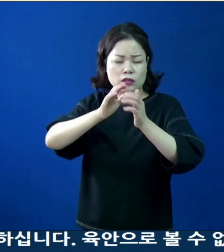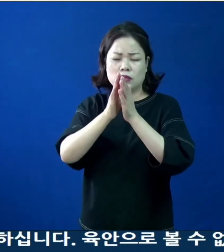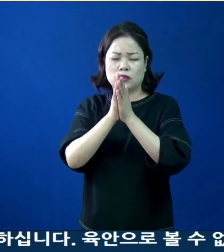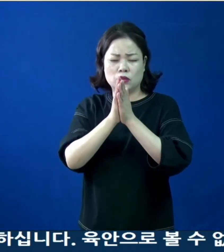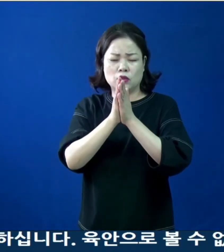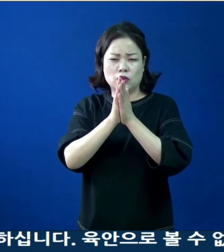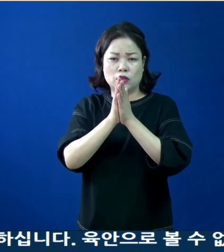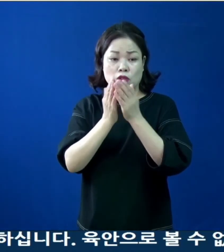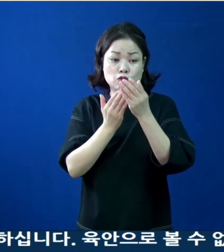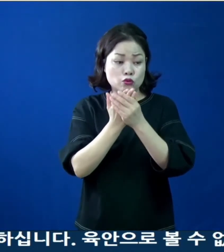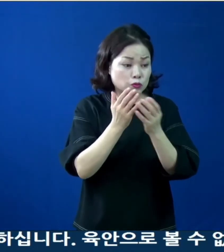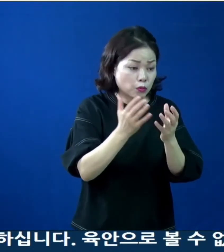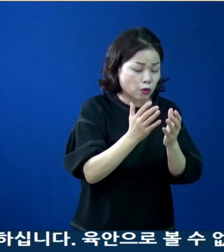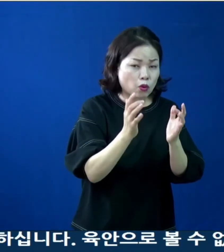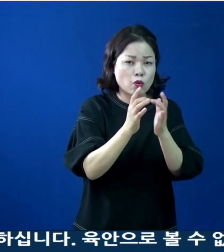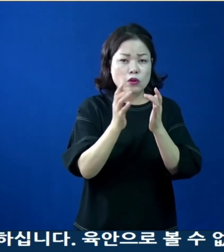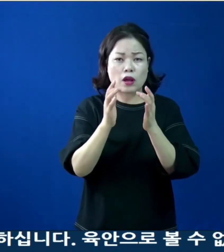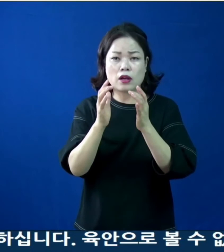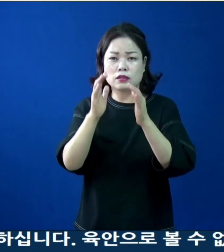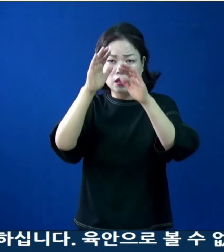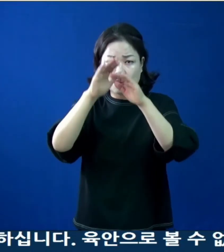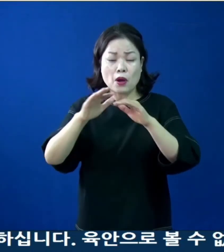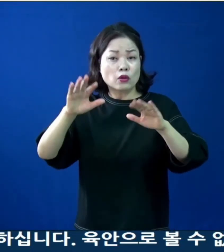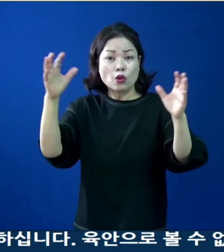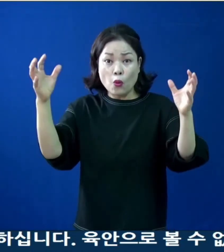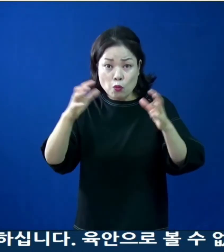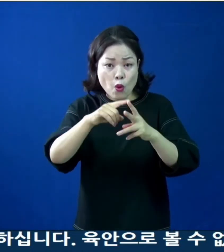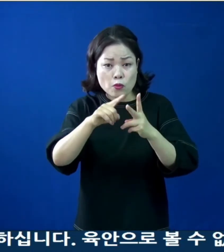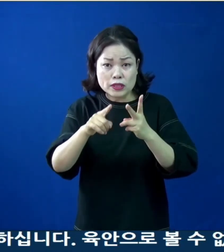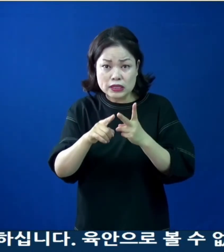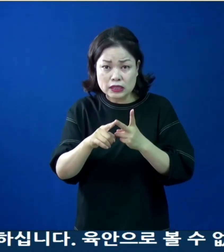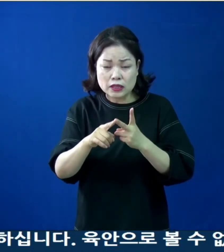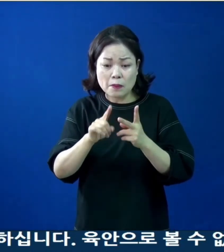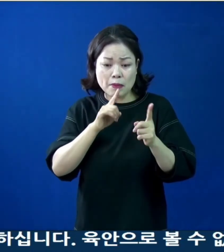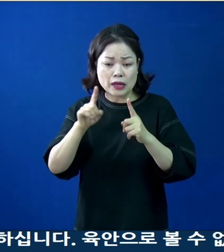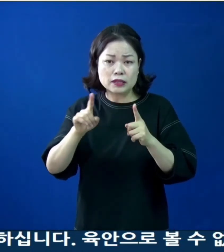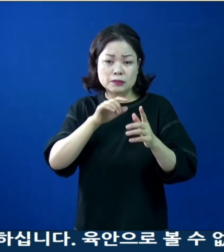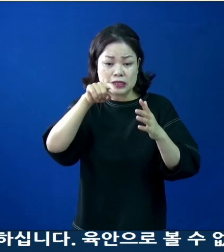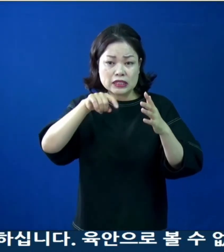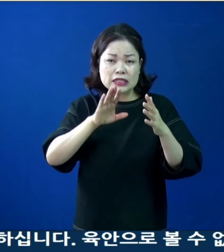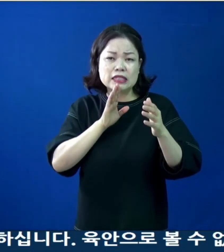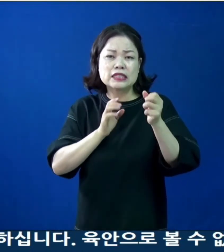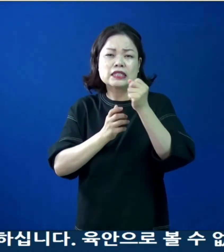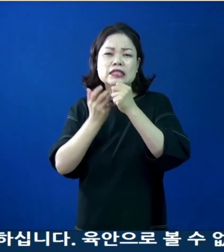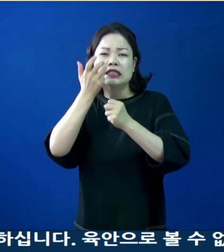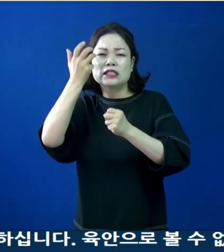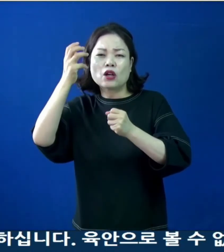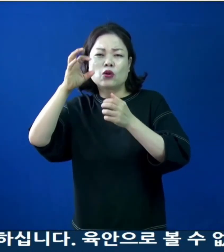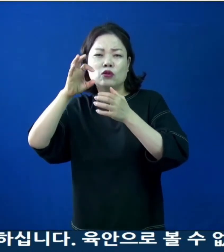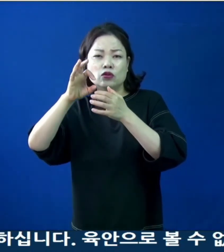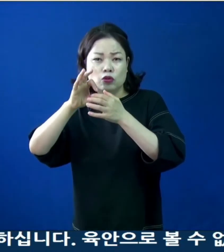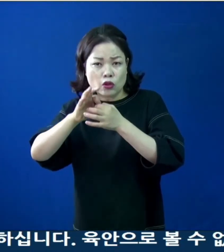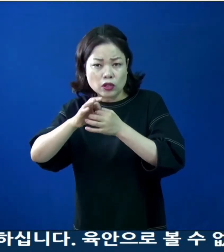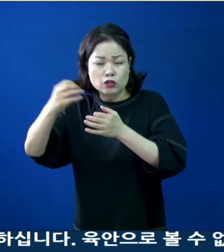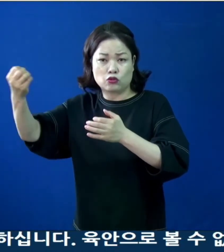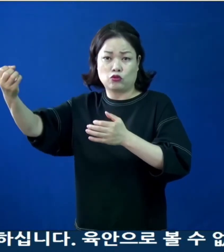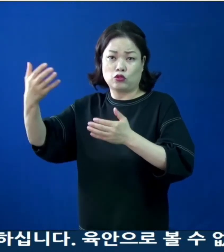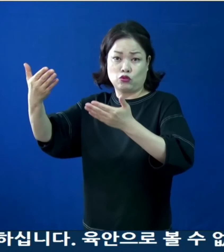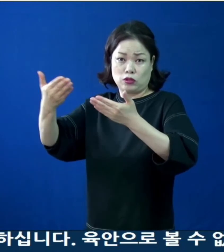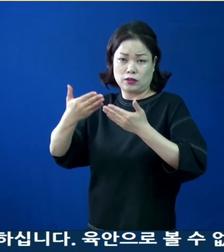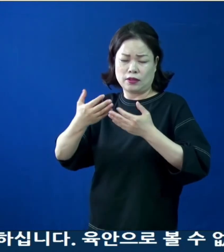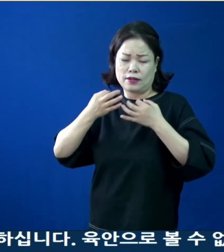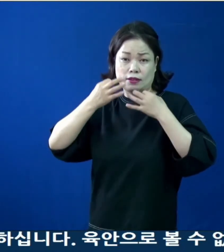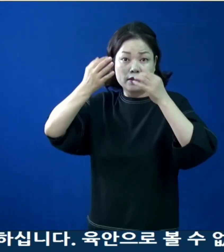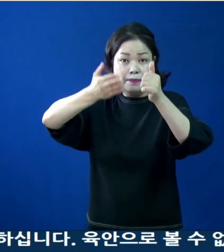기도회, 순모임, 온라인 예배, 어떤 모임이든 말씀이 있는 그 자리에 진리의 영을 통해서 조명받을 수 있는 은혜가 있기를